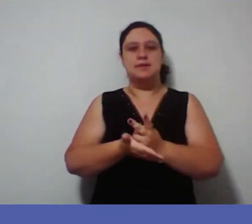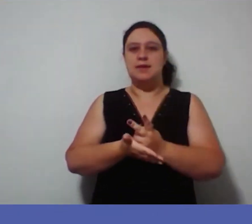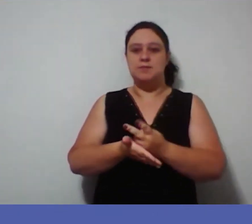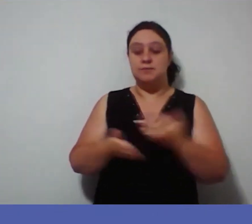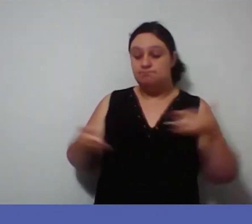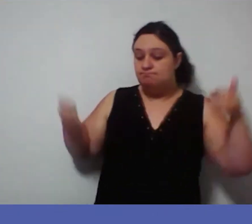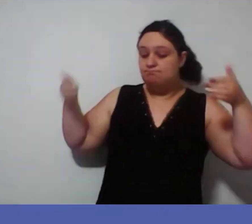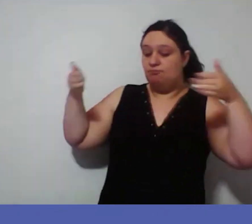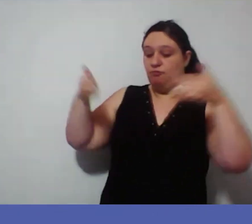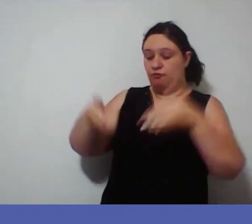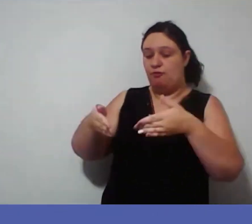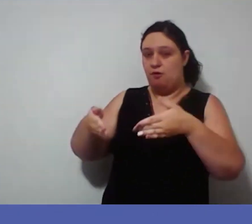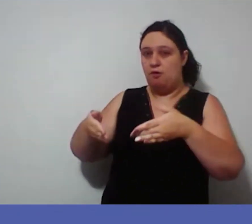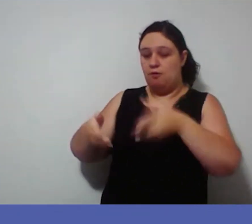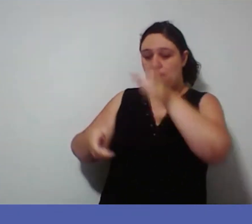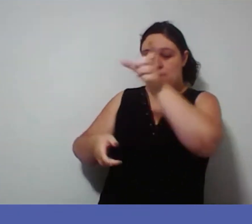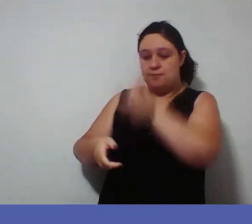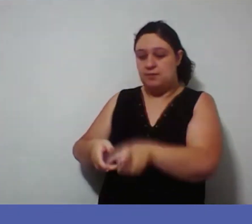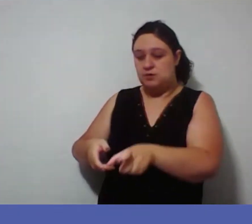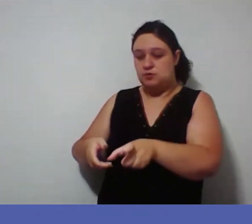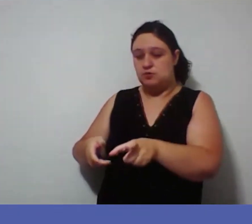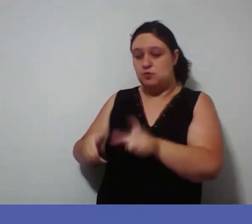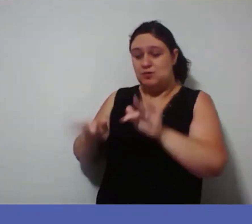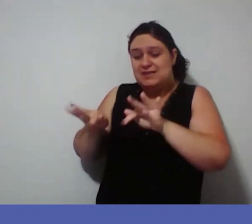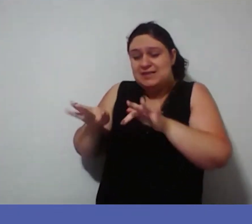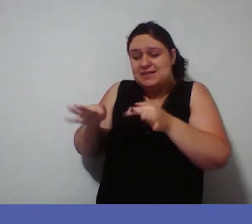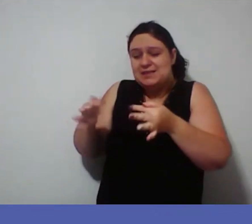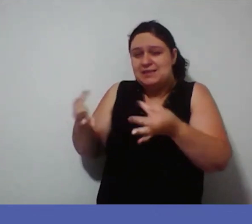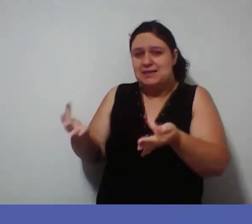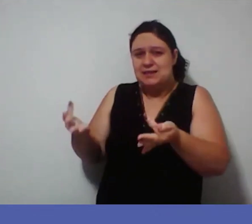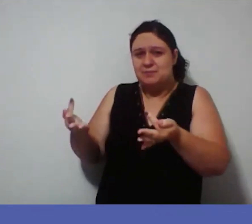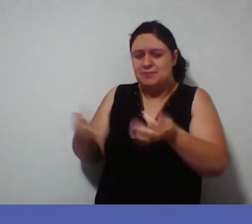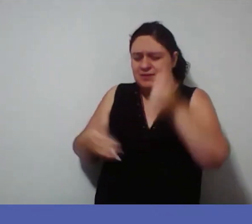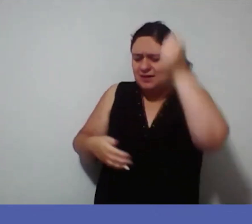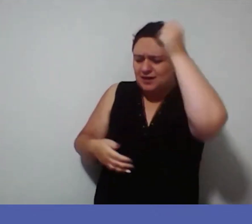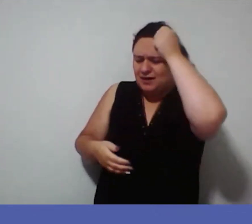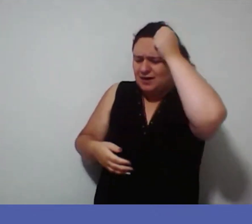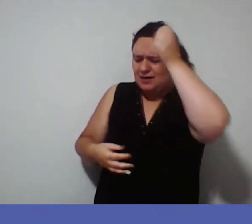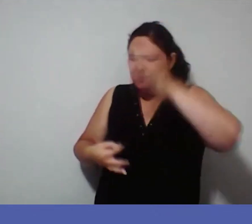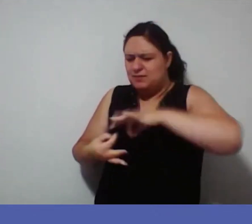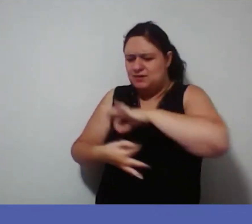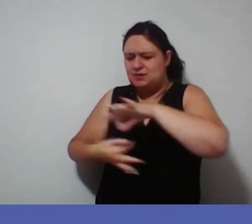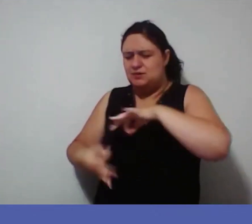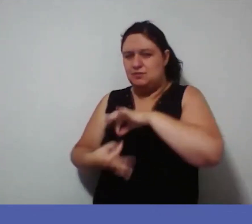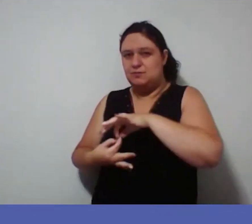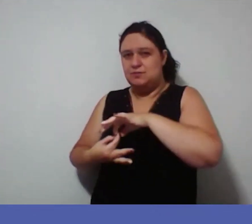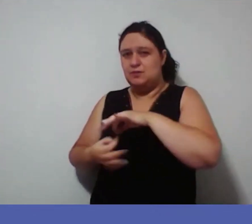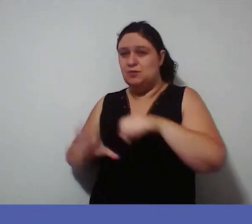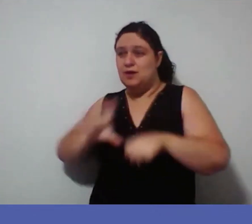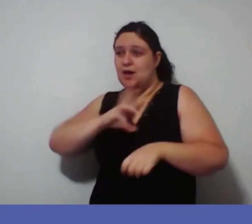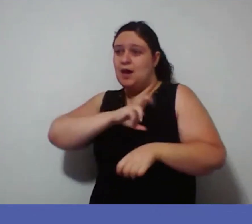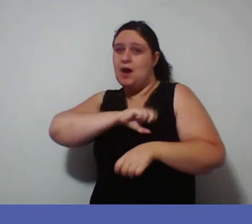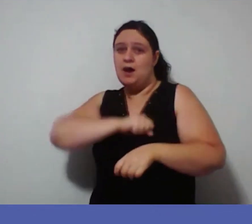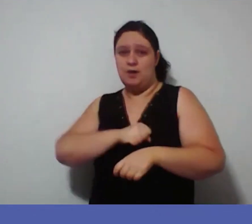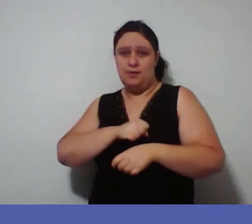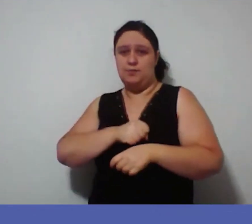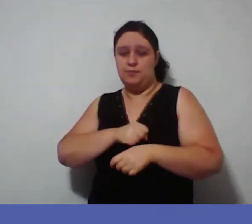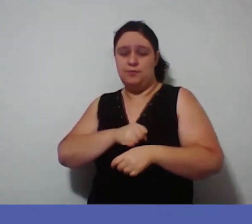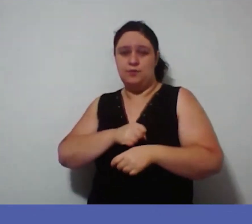e arrependido de espírito, que dedica seu amor reverente à palavra.